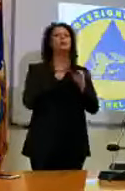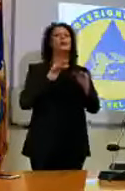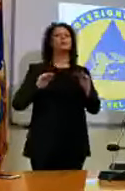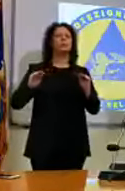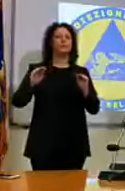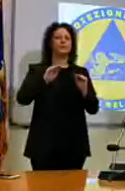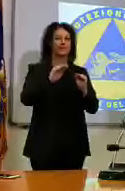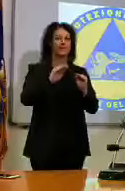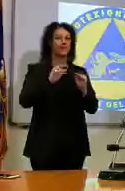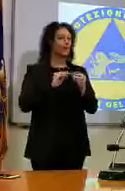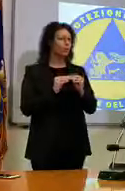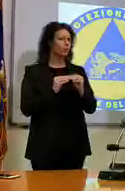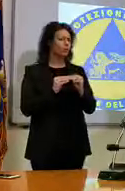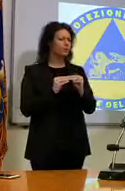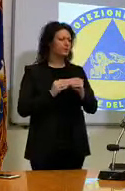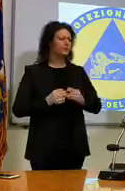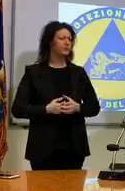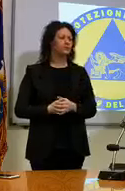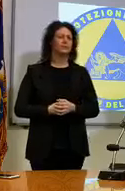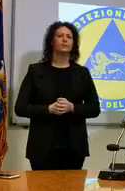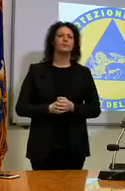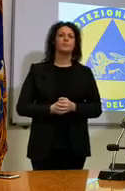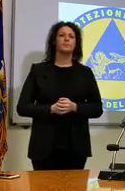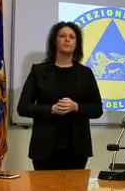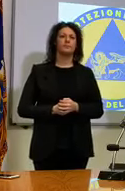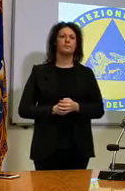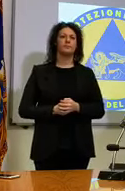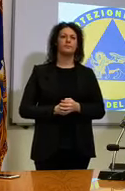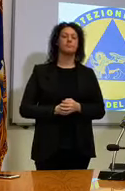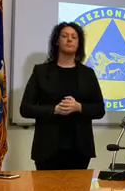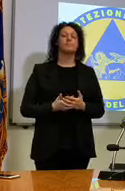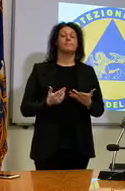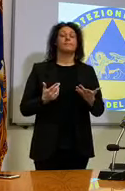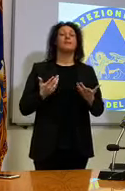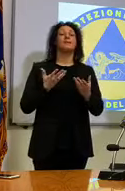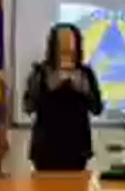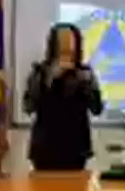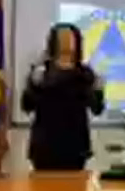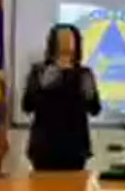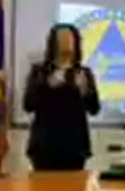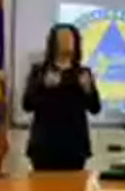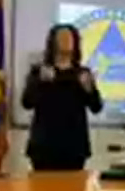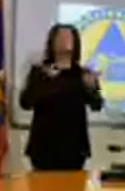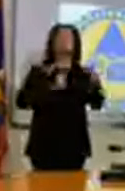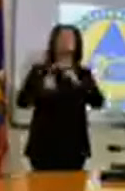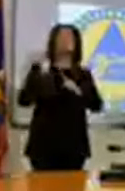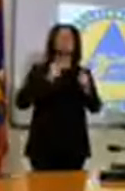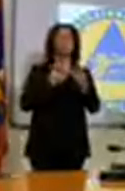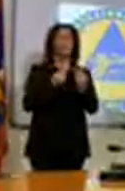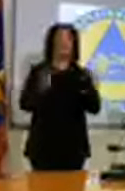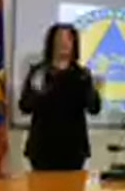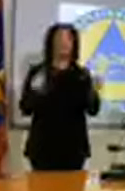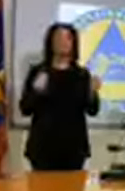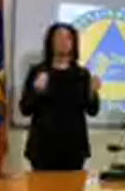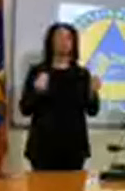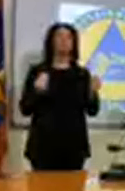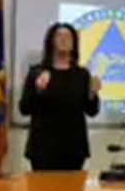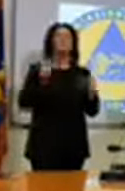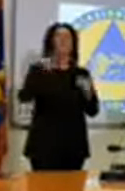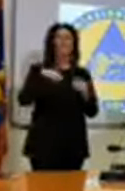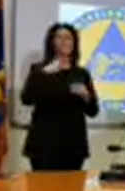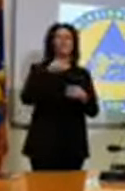nuova fase a che punto siamo? Ci sono tante offerte, però ecco, anche sul tema delle